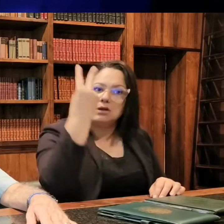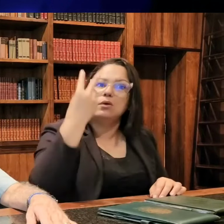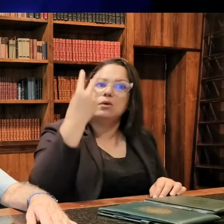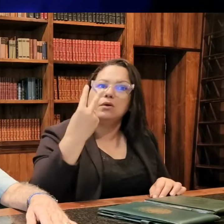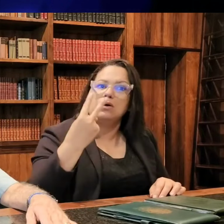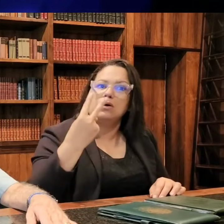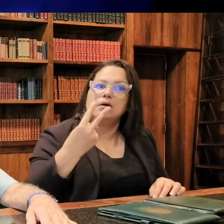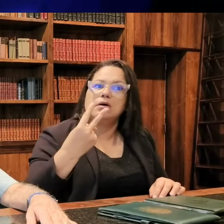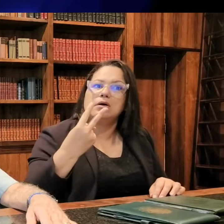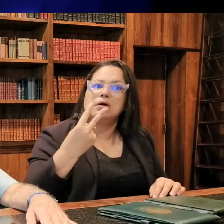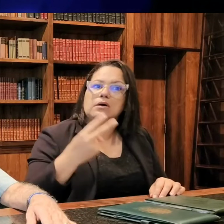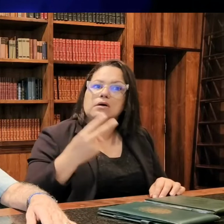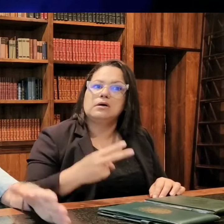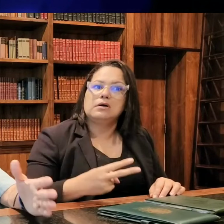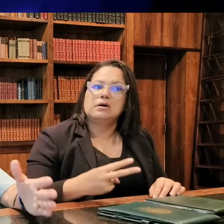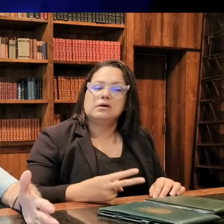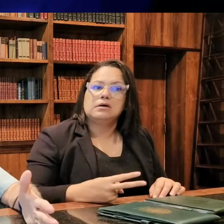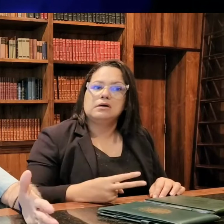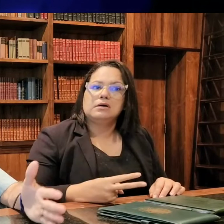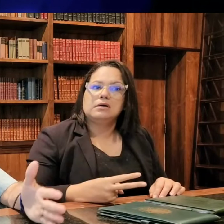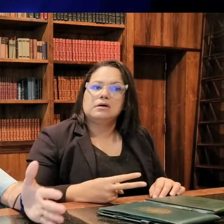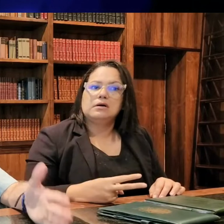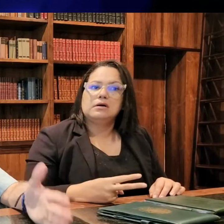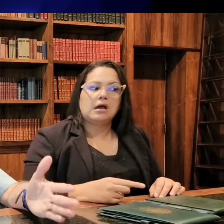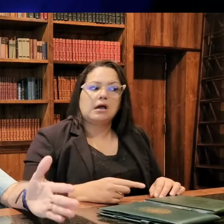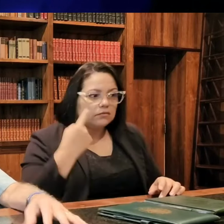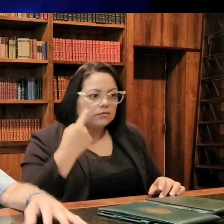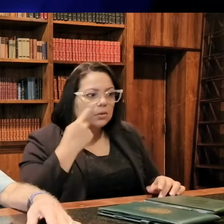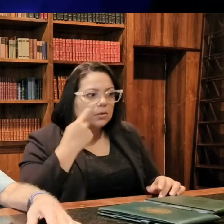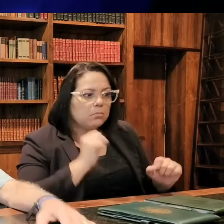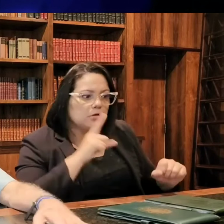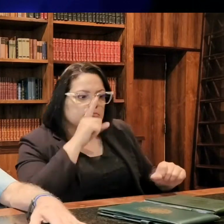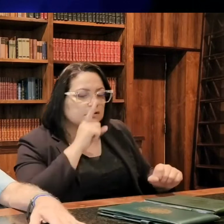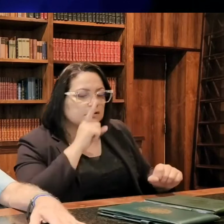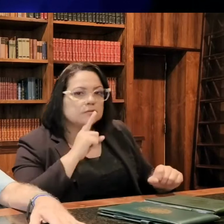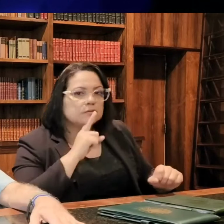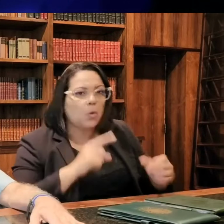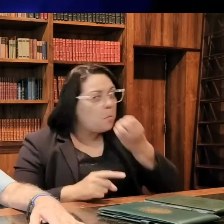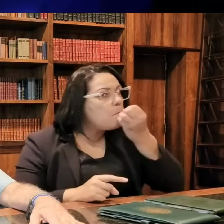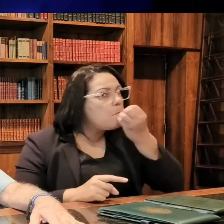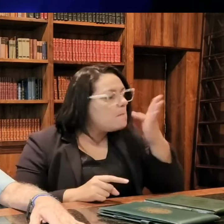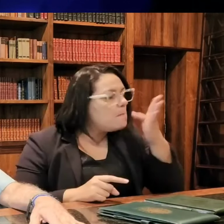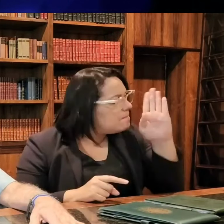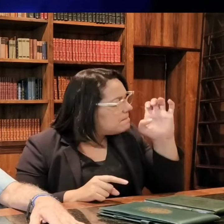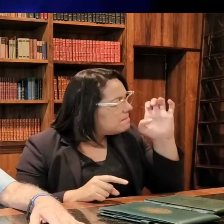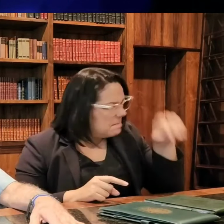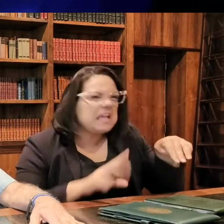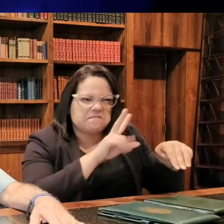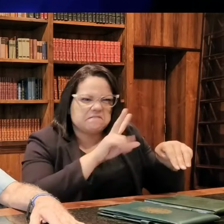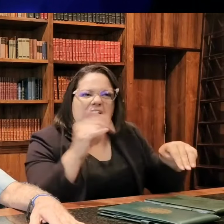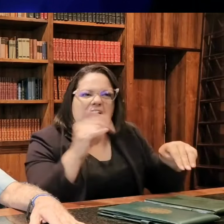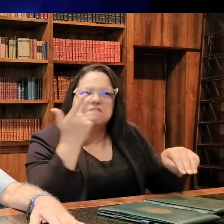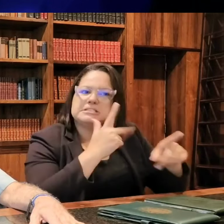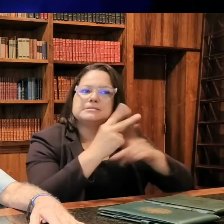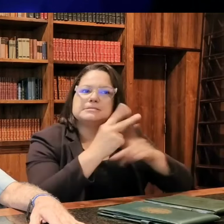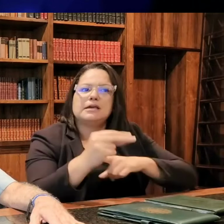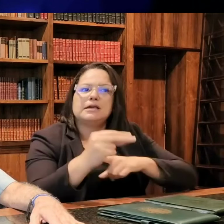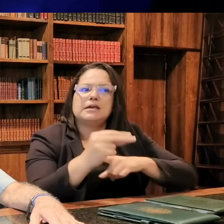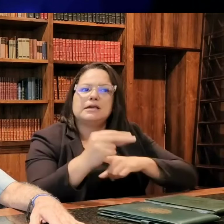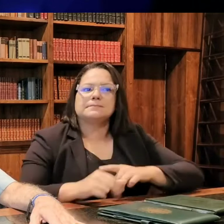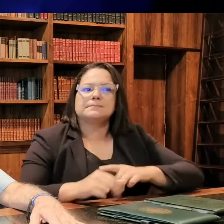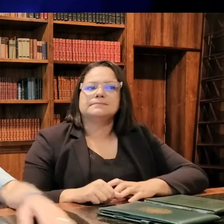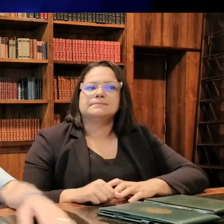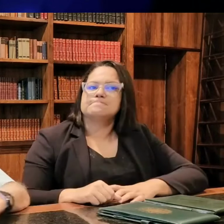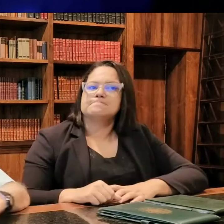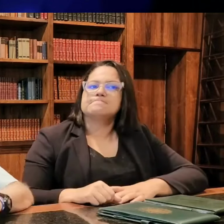ela retornará. Mas ficou uma brecha aí para dúvida. Vai voltar?